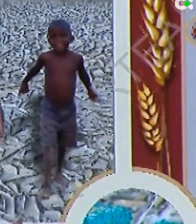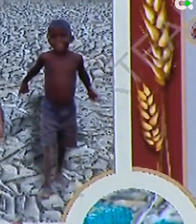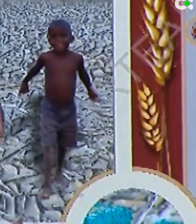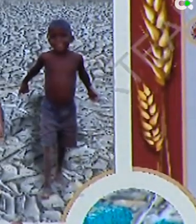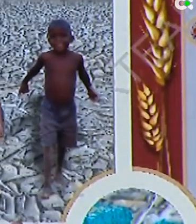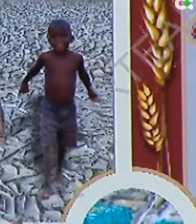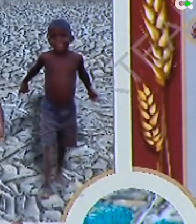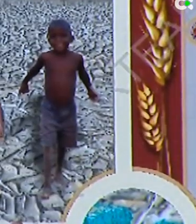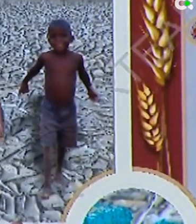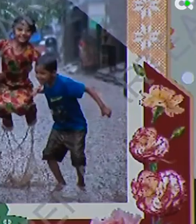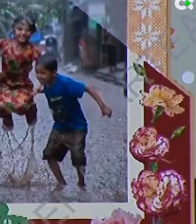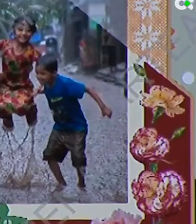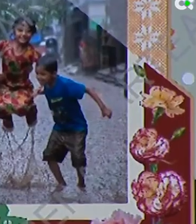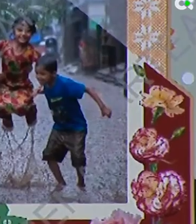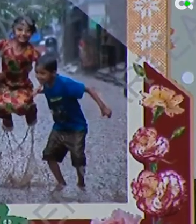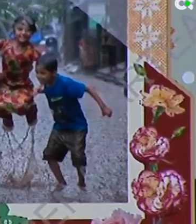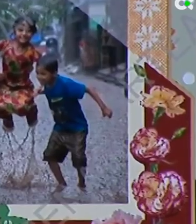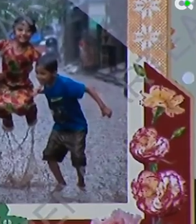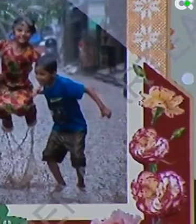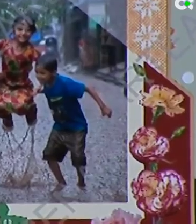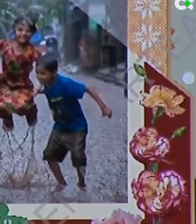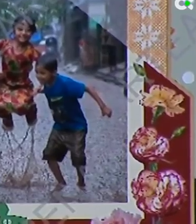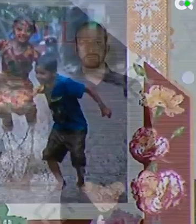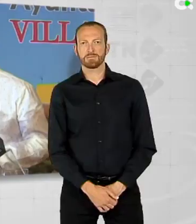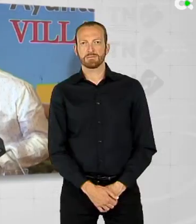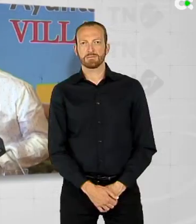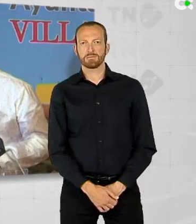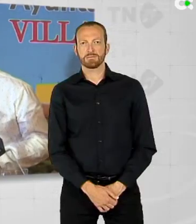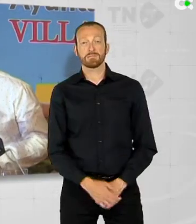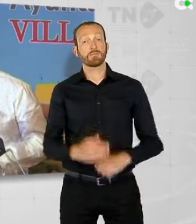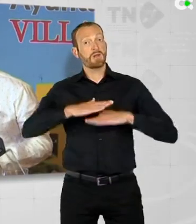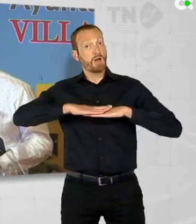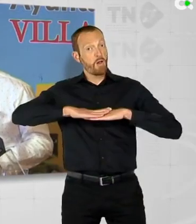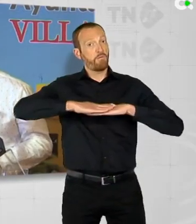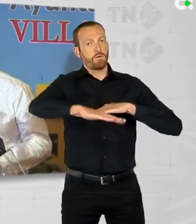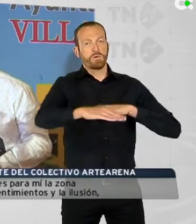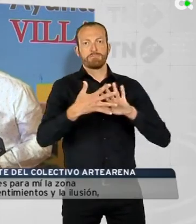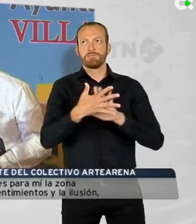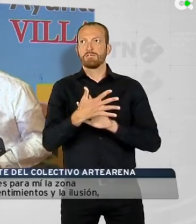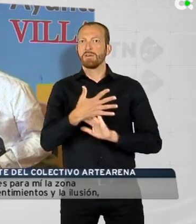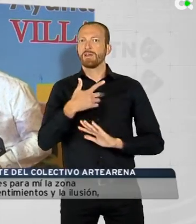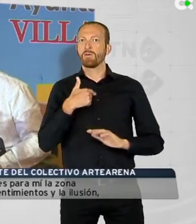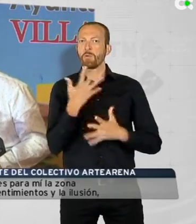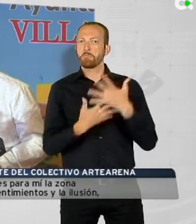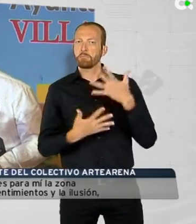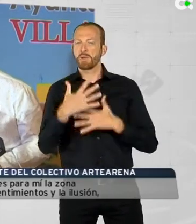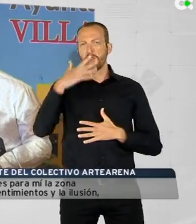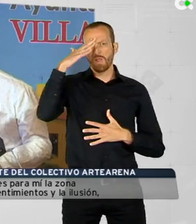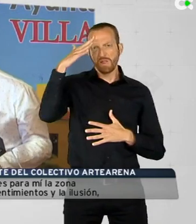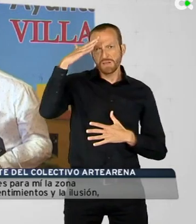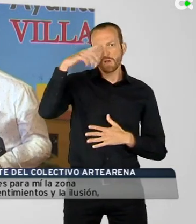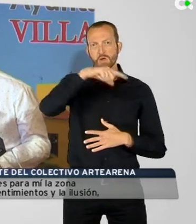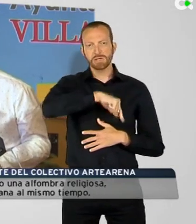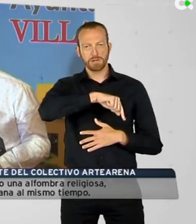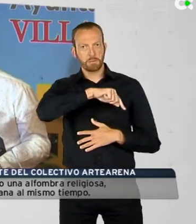manera increíble. Conseguir de alguna manera, no solo que se... Esta alfombra es para mí pues la alfombra de los deseos, los sentimientos